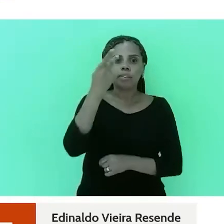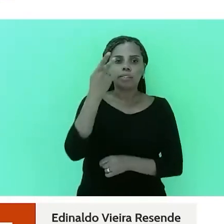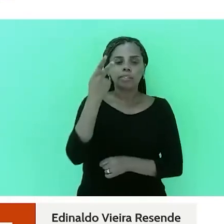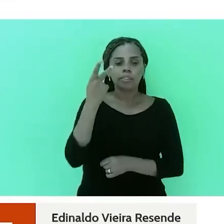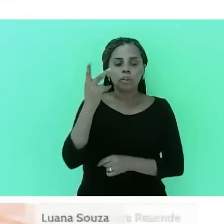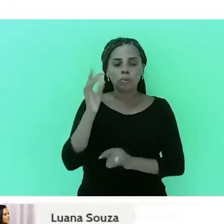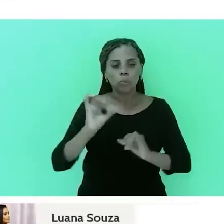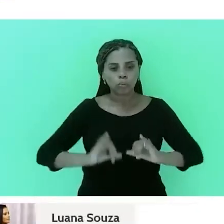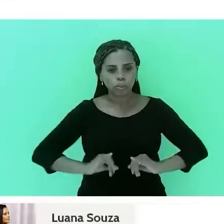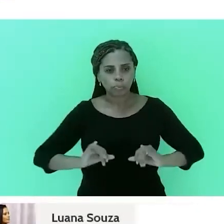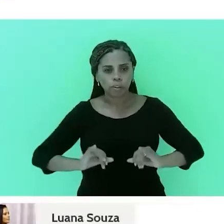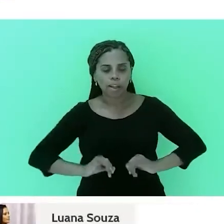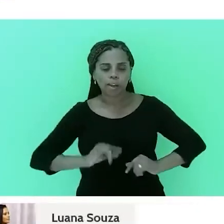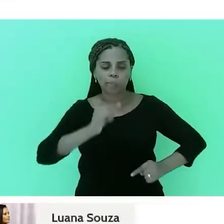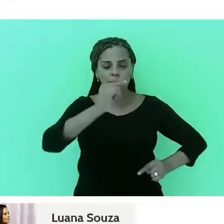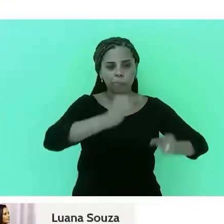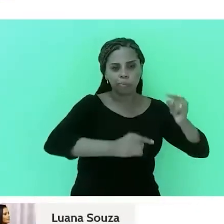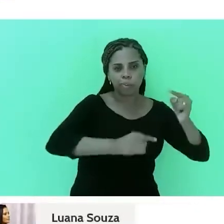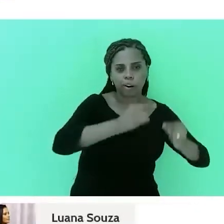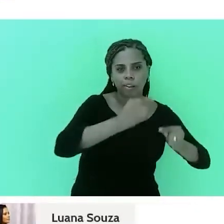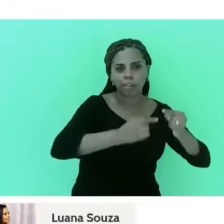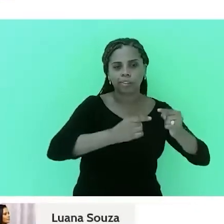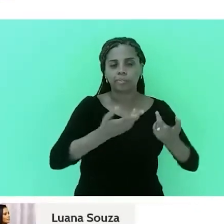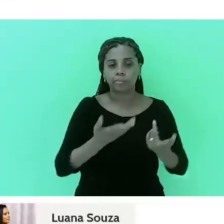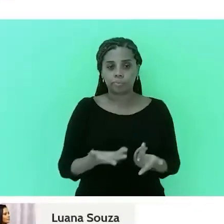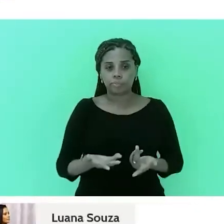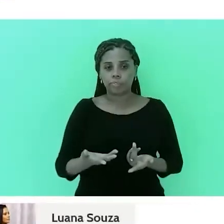políticas que levaram a isso. E o